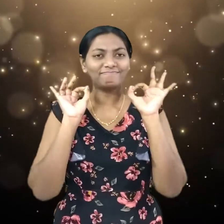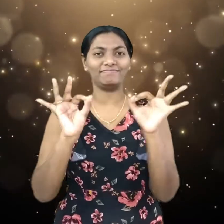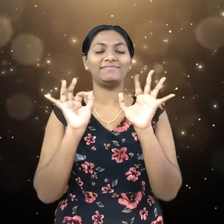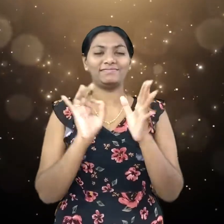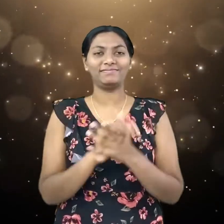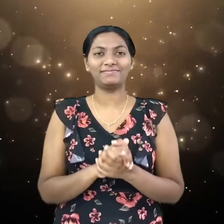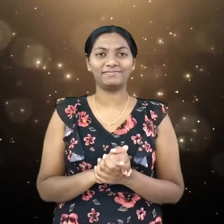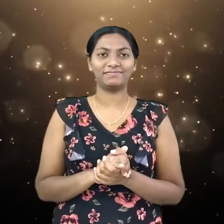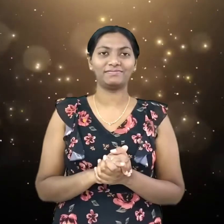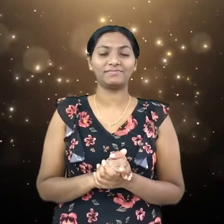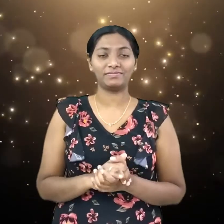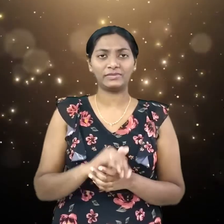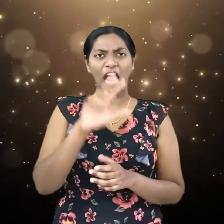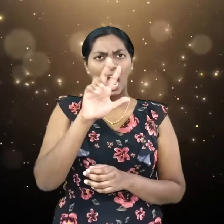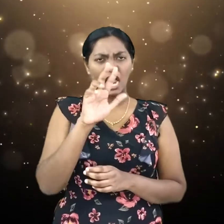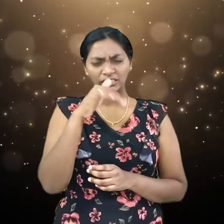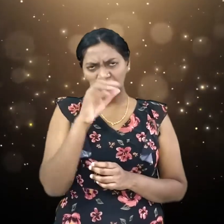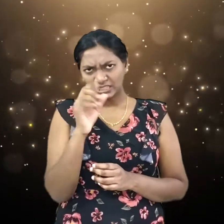वाह,